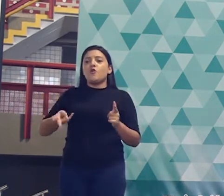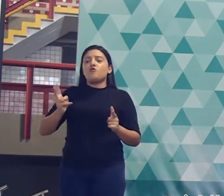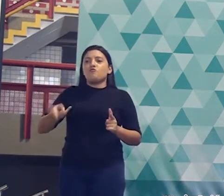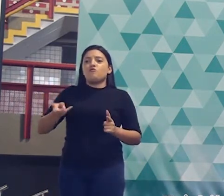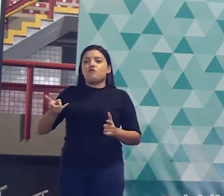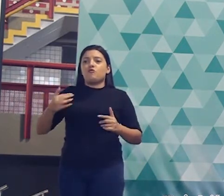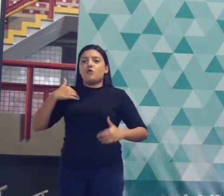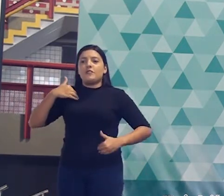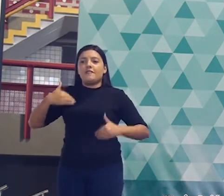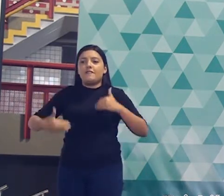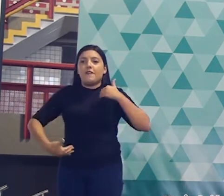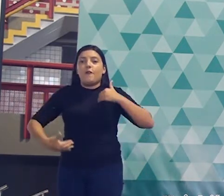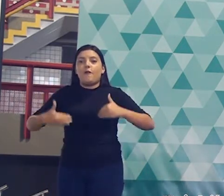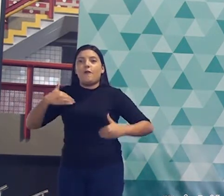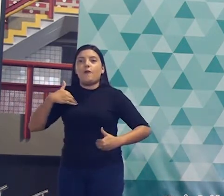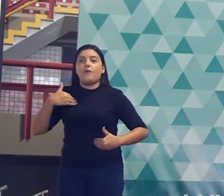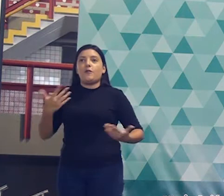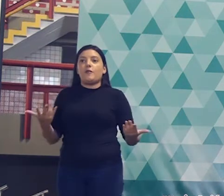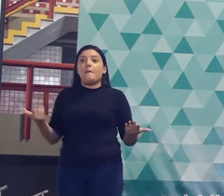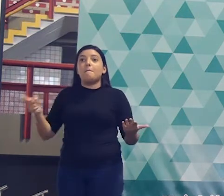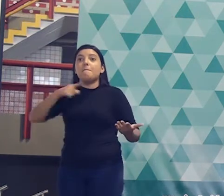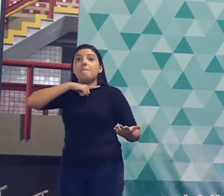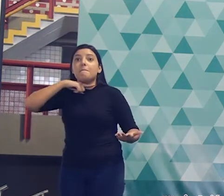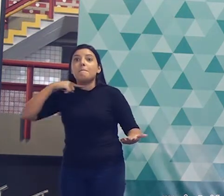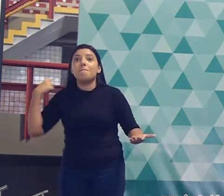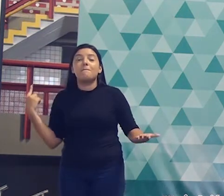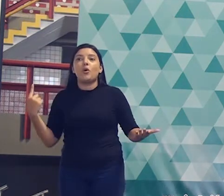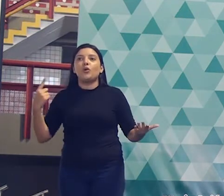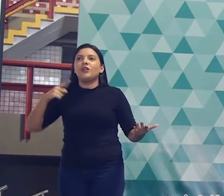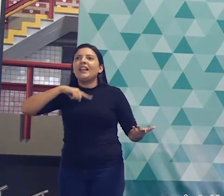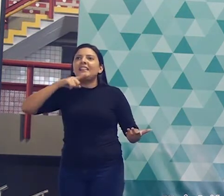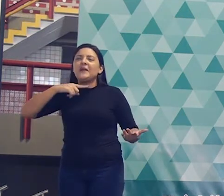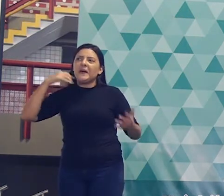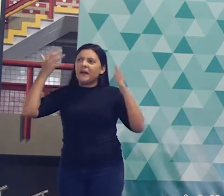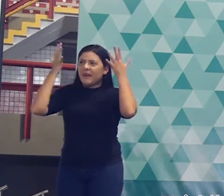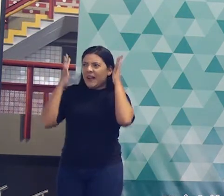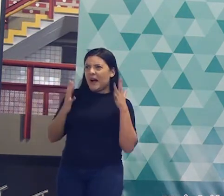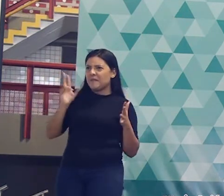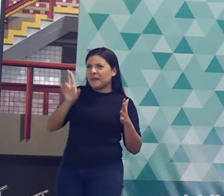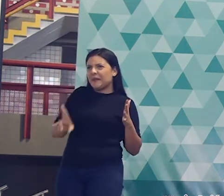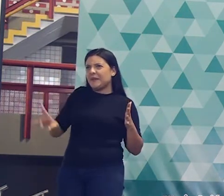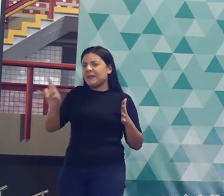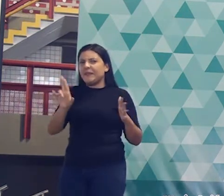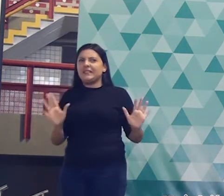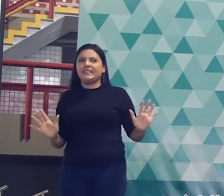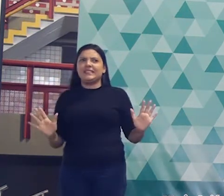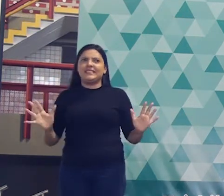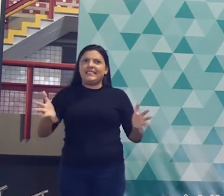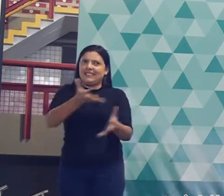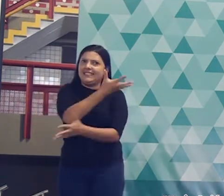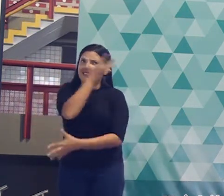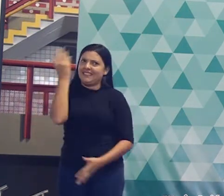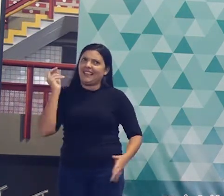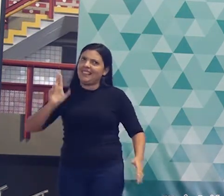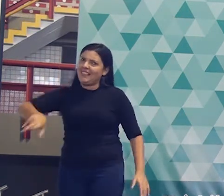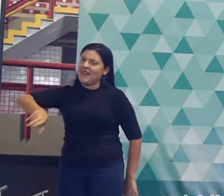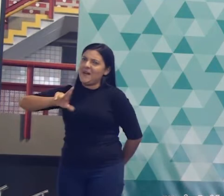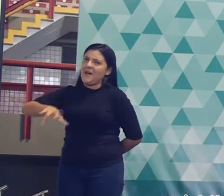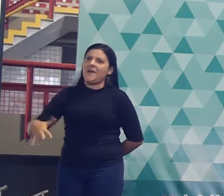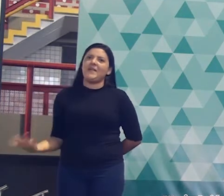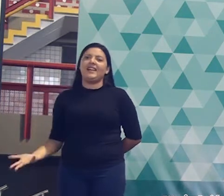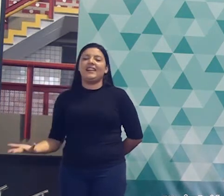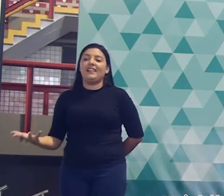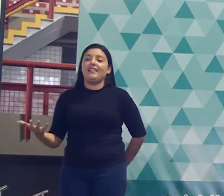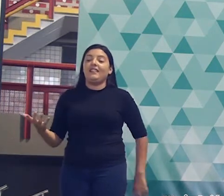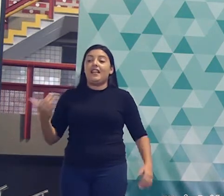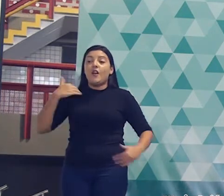Muito obrigado, meu amor. Conservar os corpos, nada de passar no cabelo. Quem pensou que era para passar no cabelo, esquece. Não é para o cabelo, é para